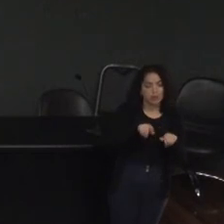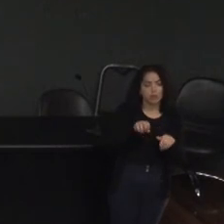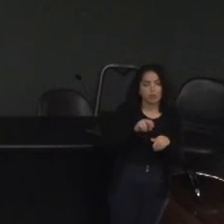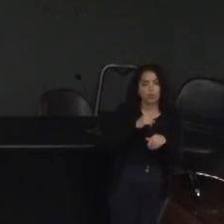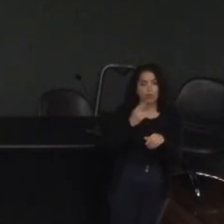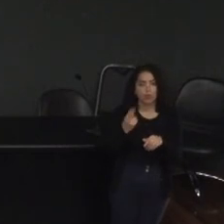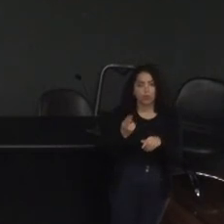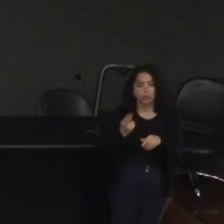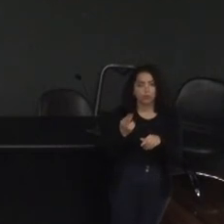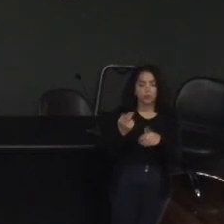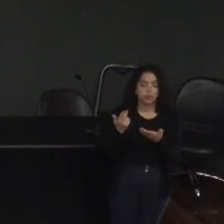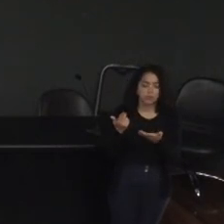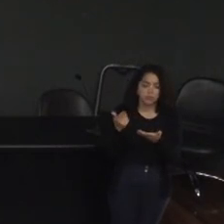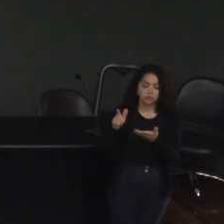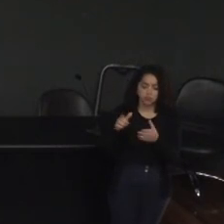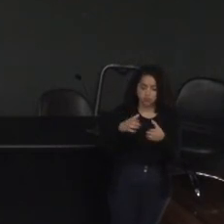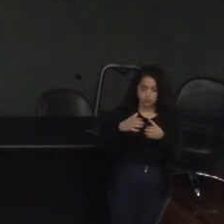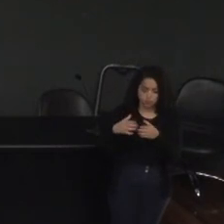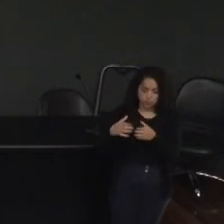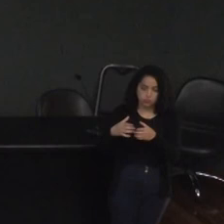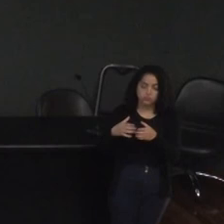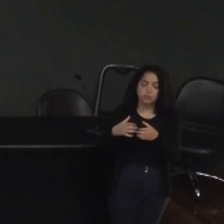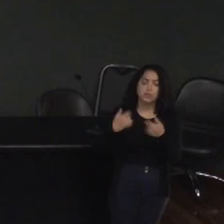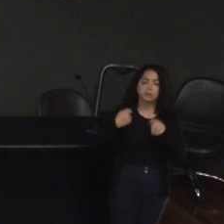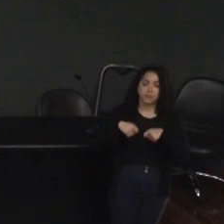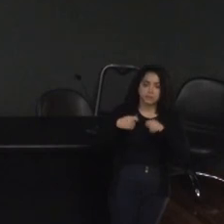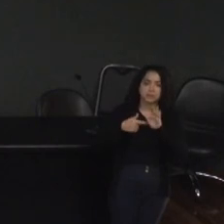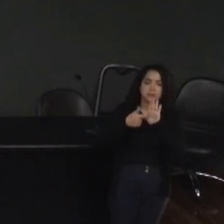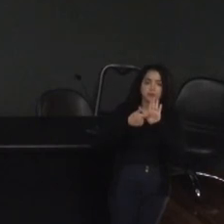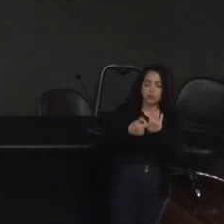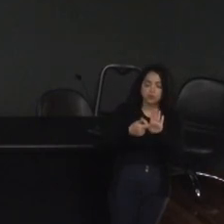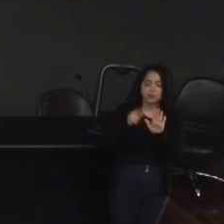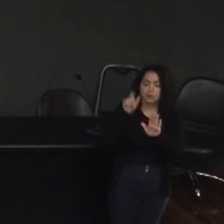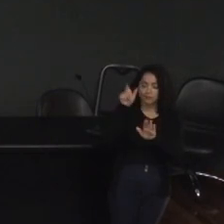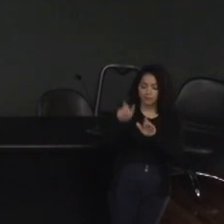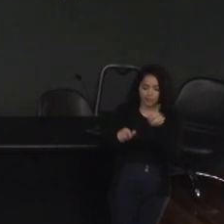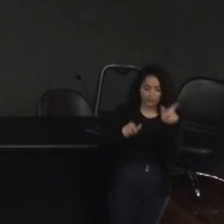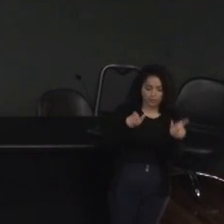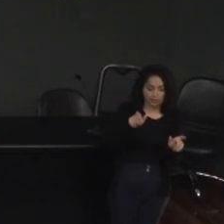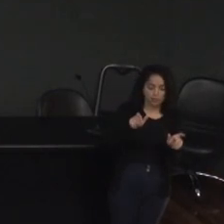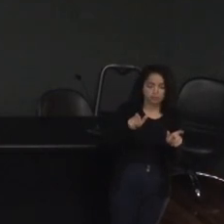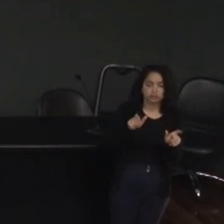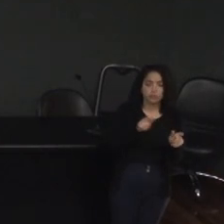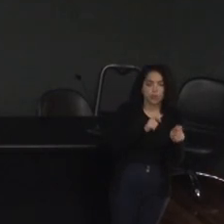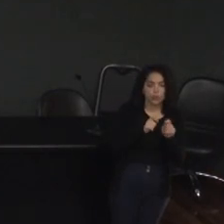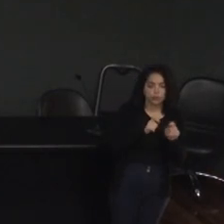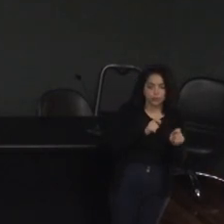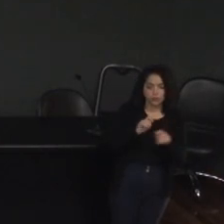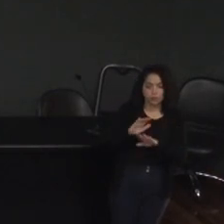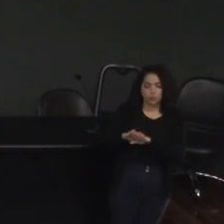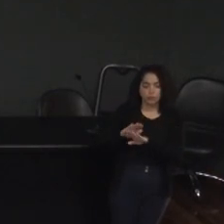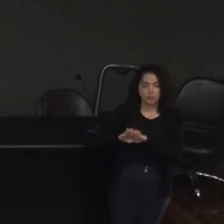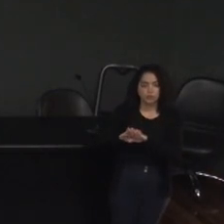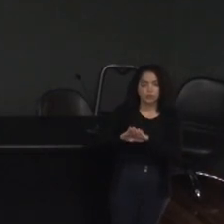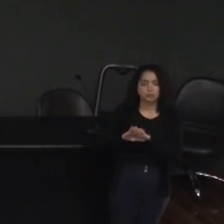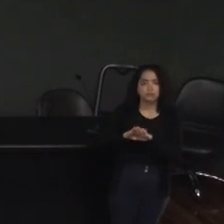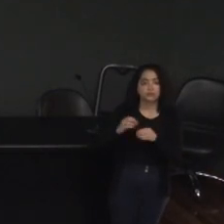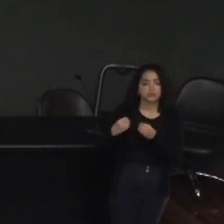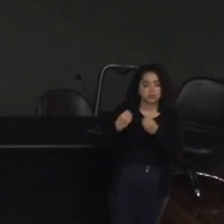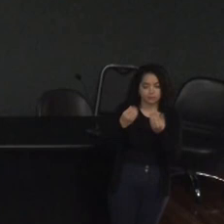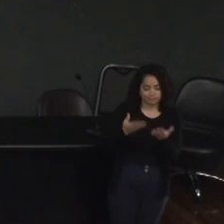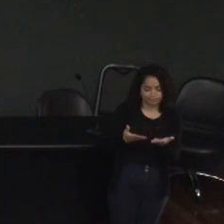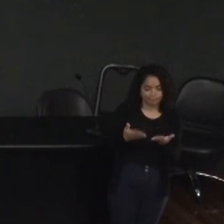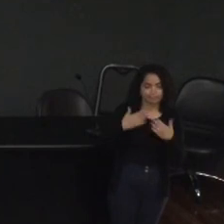de outras de outras avenças você tem que dizer quem é o controlador e quem é o operador esse material vocês vão receber tá pessoal então